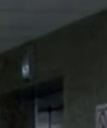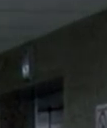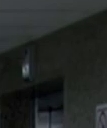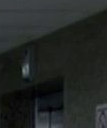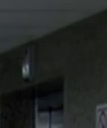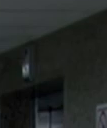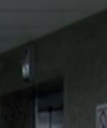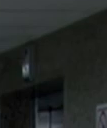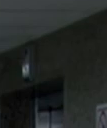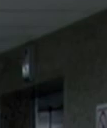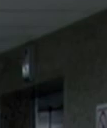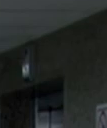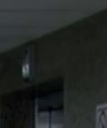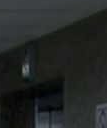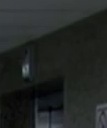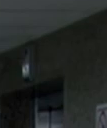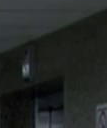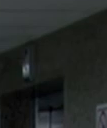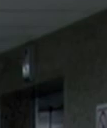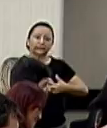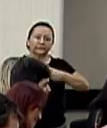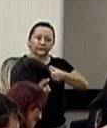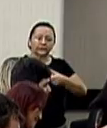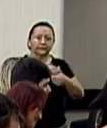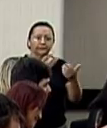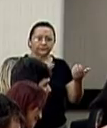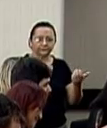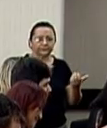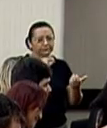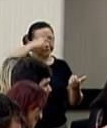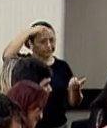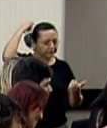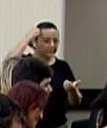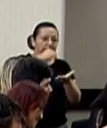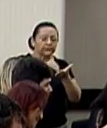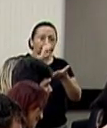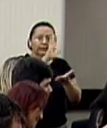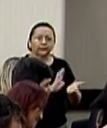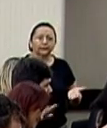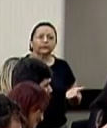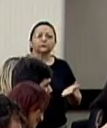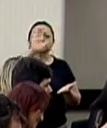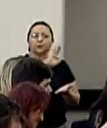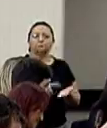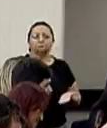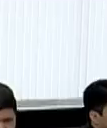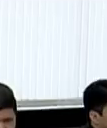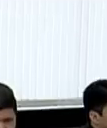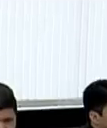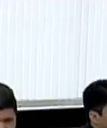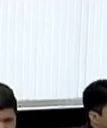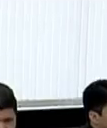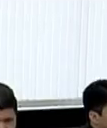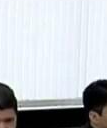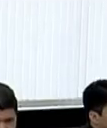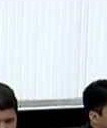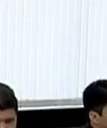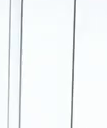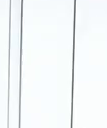necessidade com as pessoas de um modo geral. A princípio, 24 estados e o Distrito Federal vão receber as centrais de Libras. Em